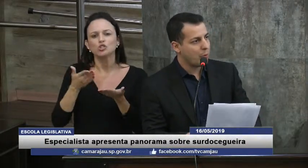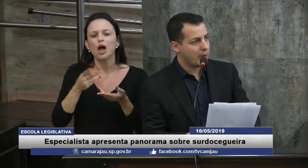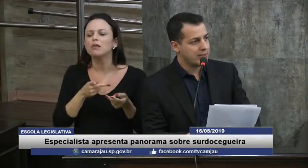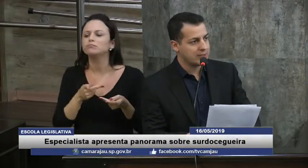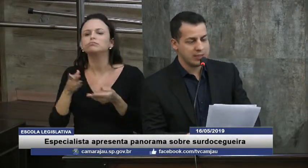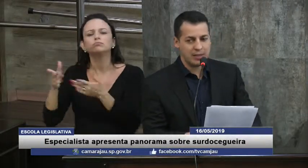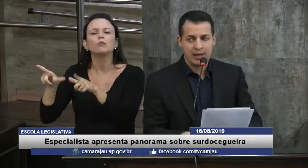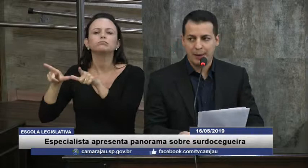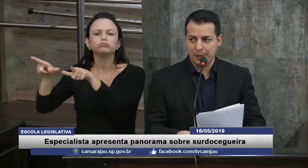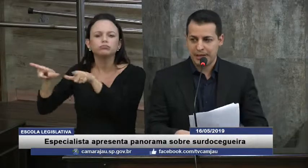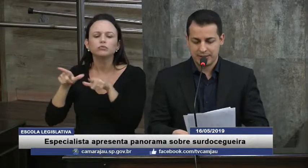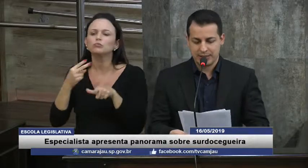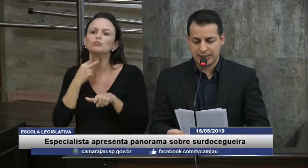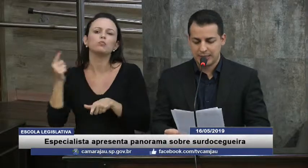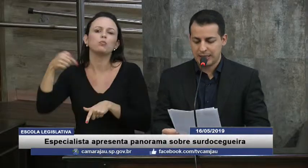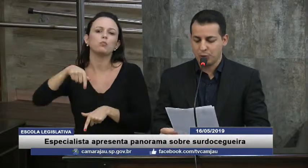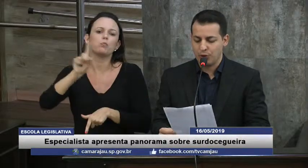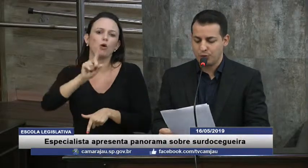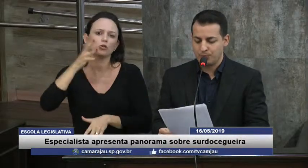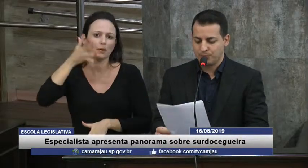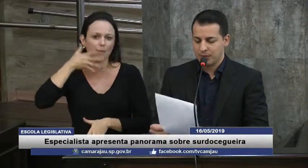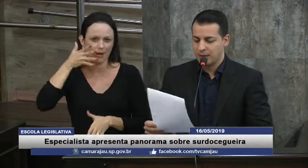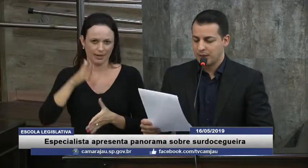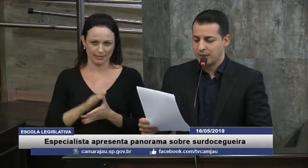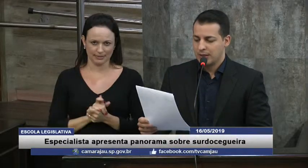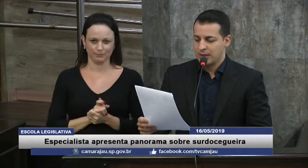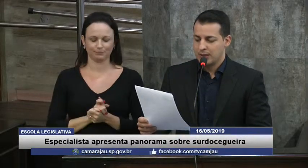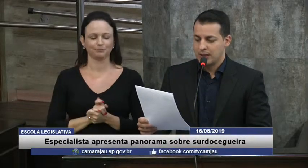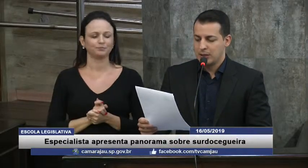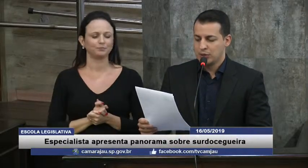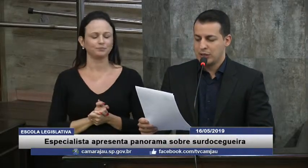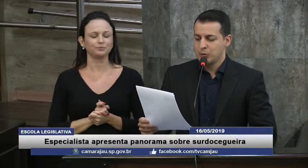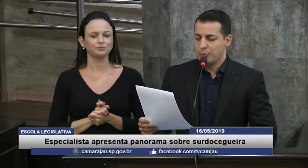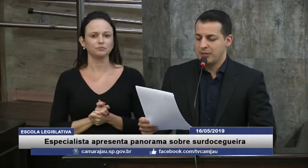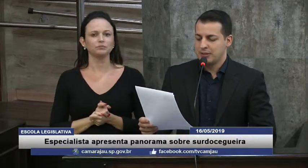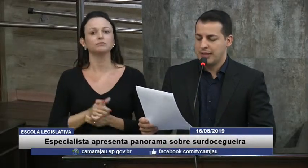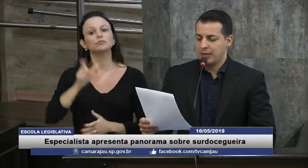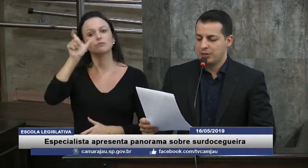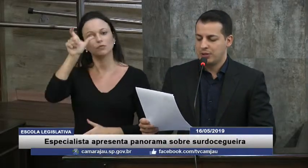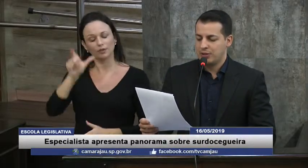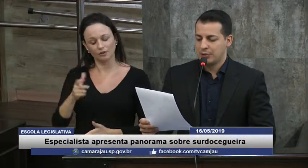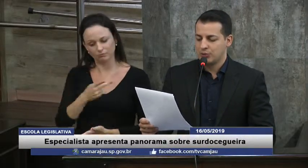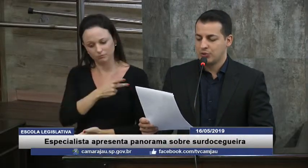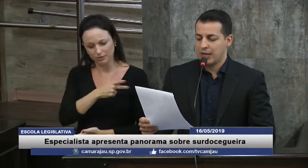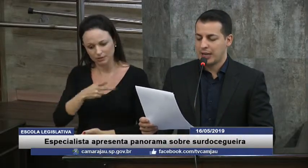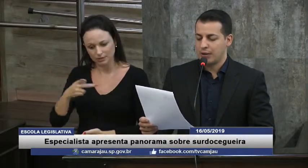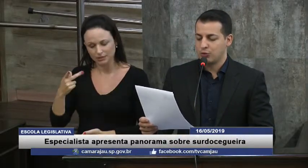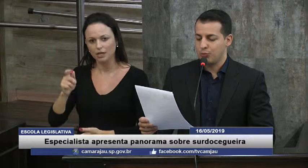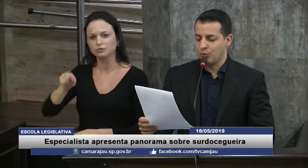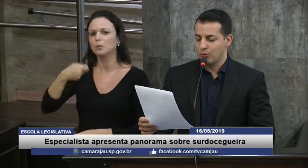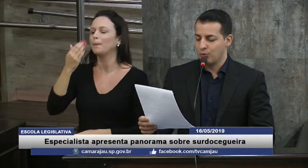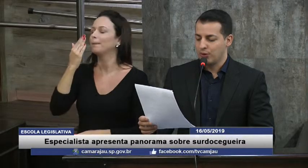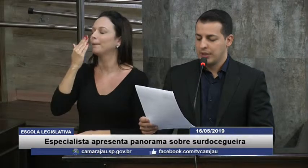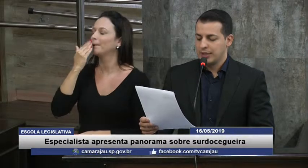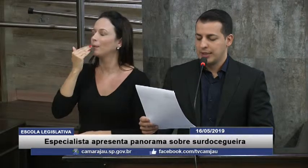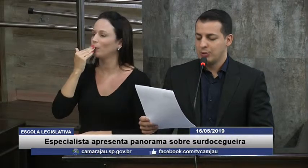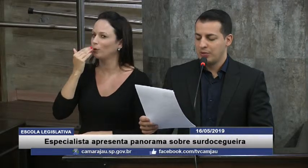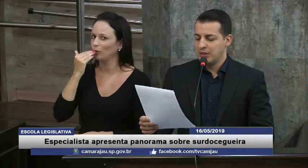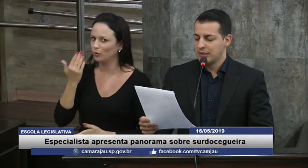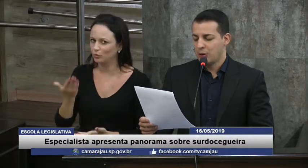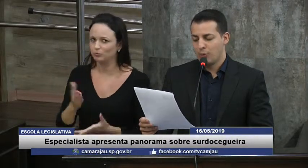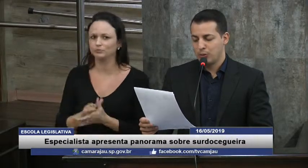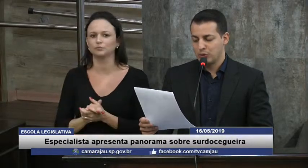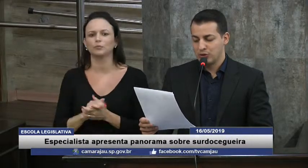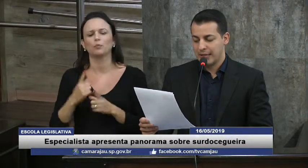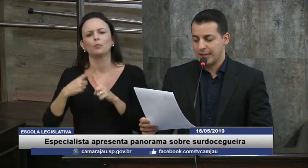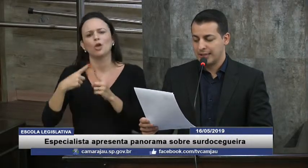puderam comparecer à palestra desta noite. Ilustríssimo presidente, vereador José Carlos Borgo, tendo em